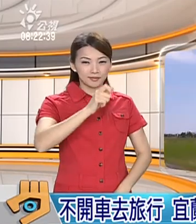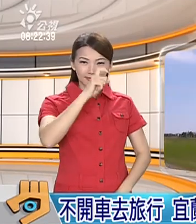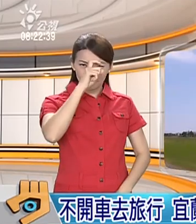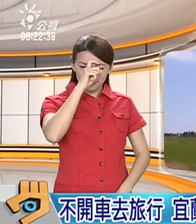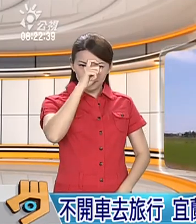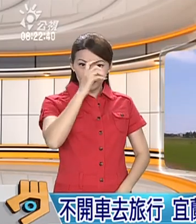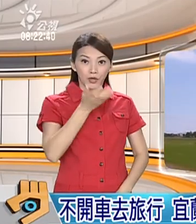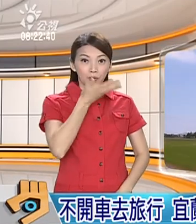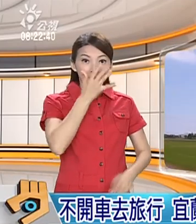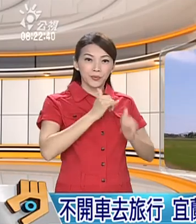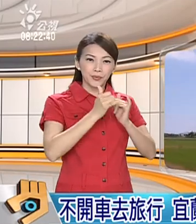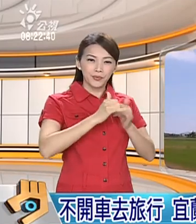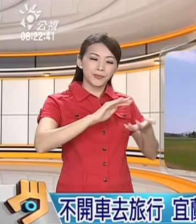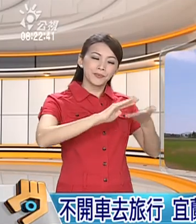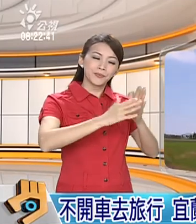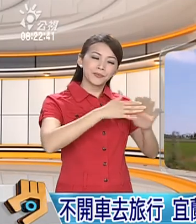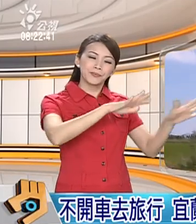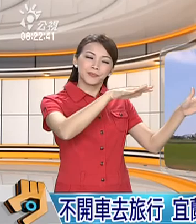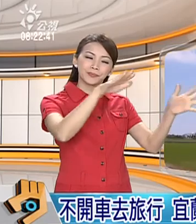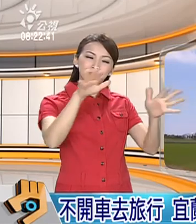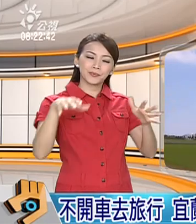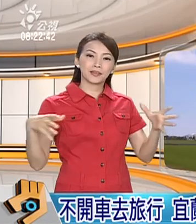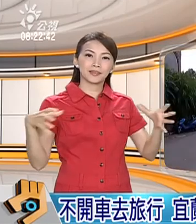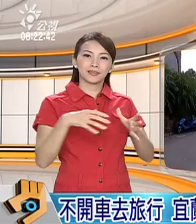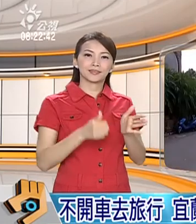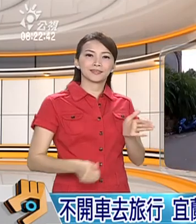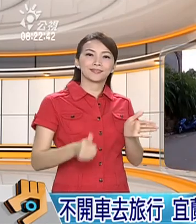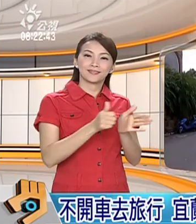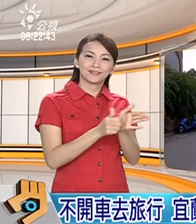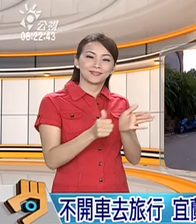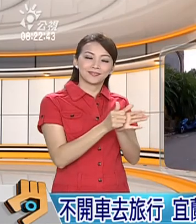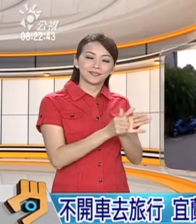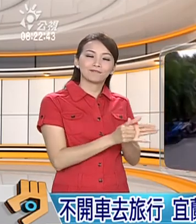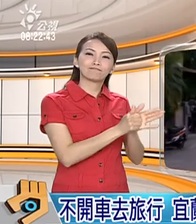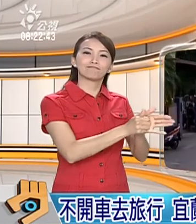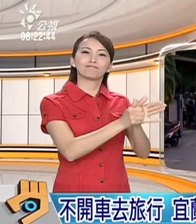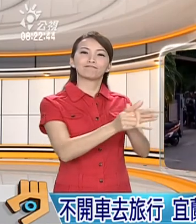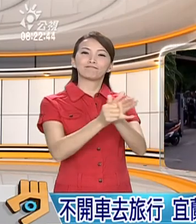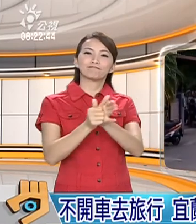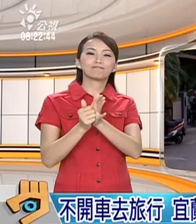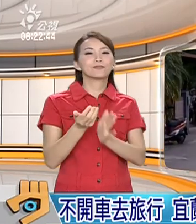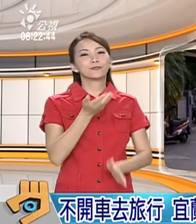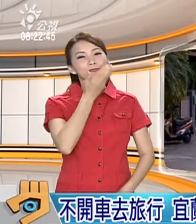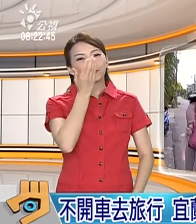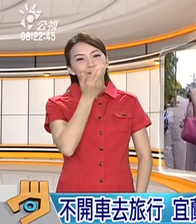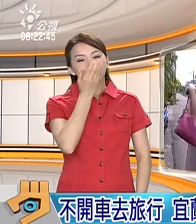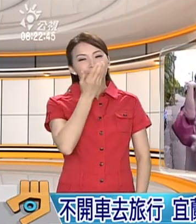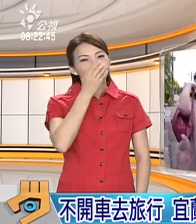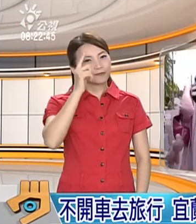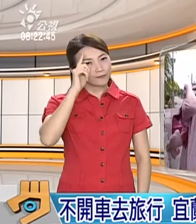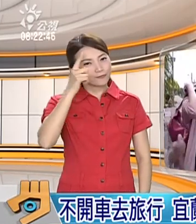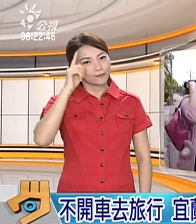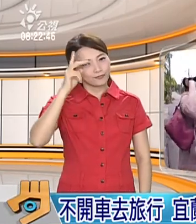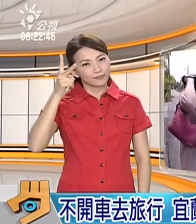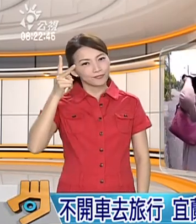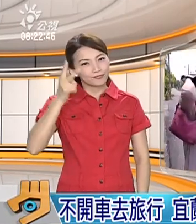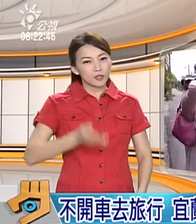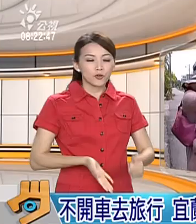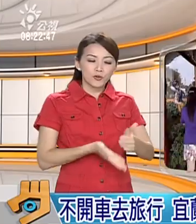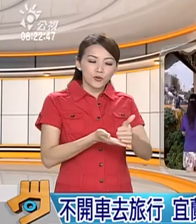车。最近宜兰就有民宿业者希望透过相约共乘的方式，集结1到2日游的游